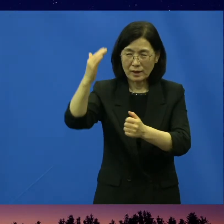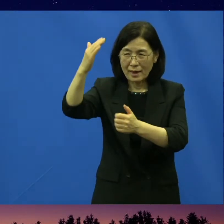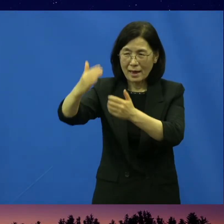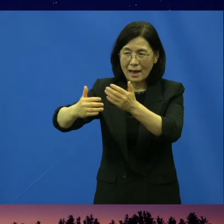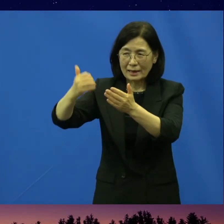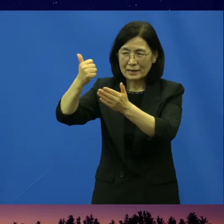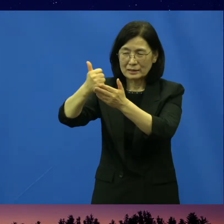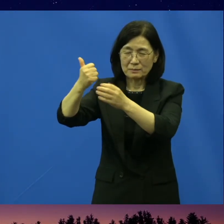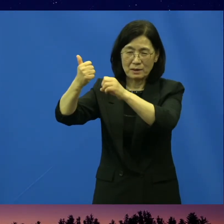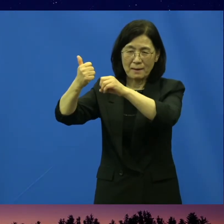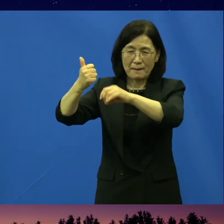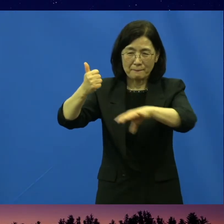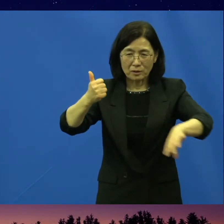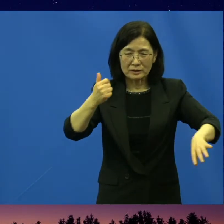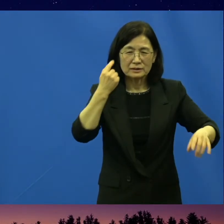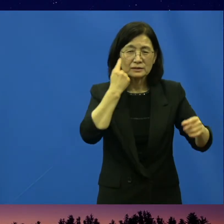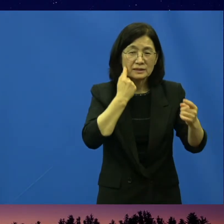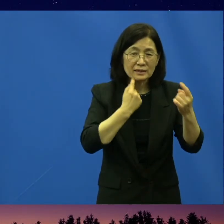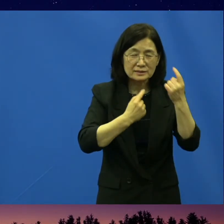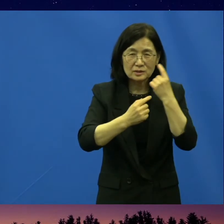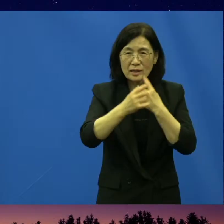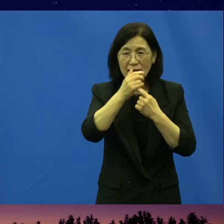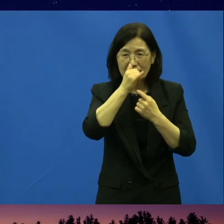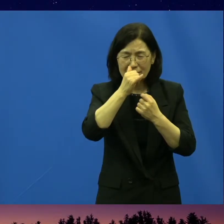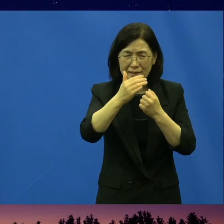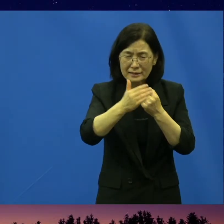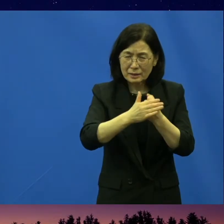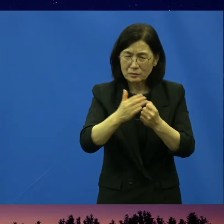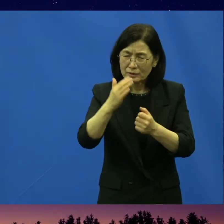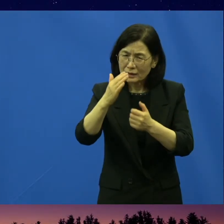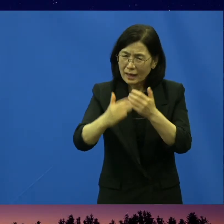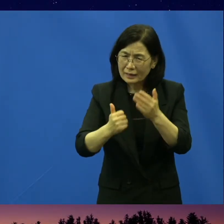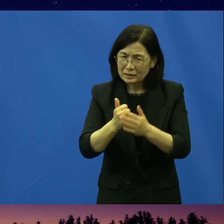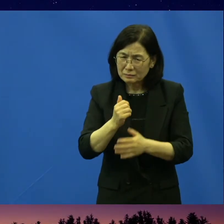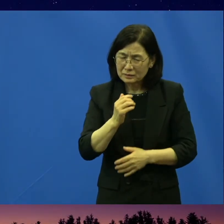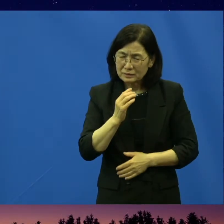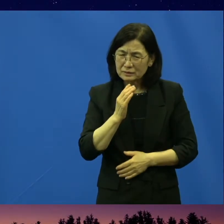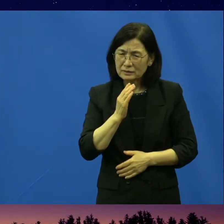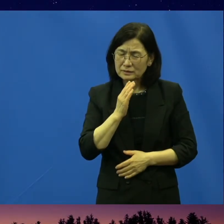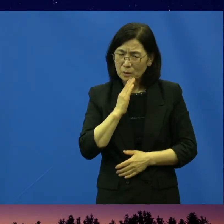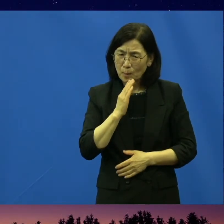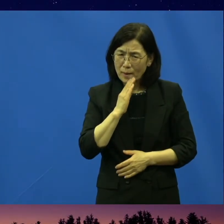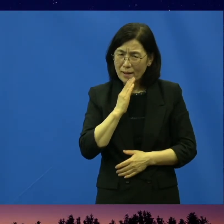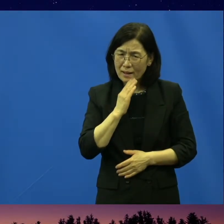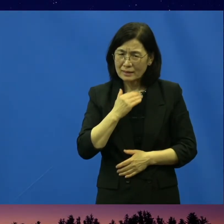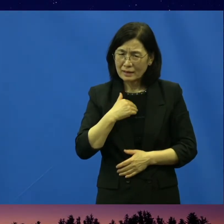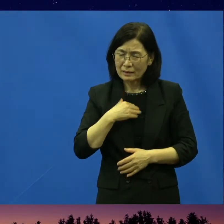그래서 종종 우리는 하나님의 임재를 의심해요. 하나님이 혹시 나를 버리신 것은 아닌가?